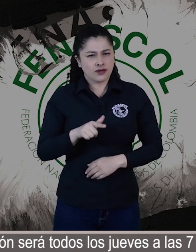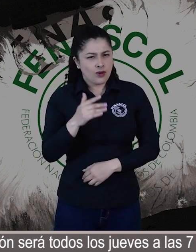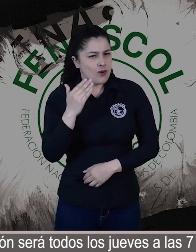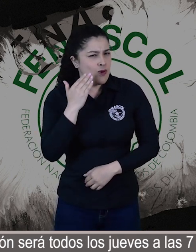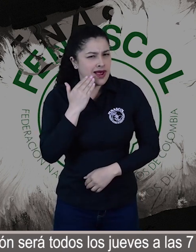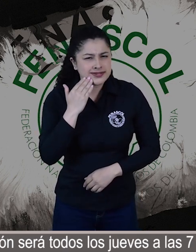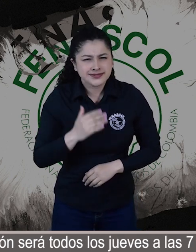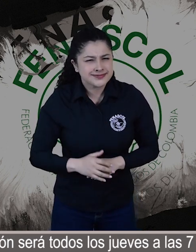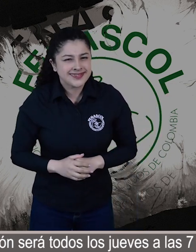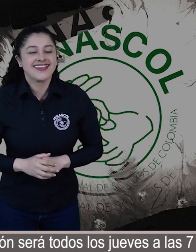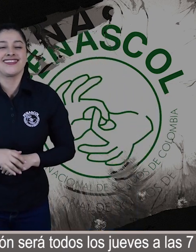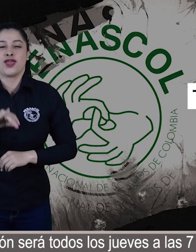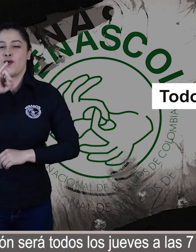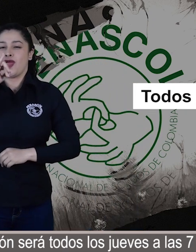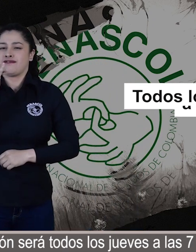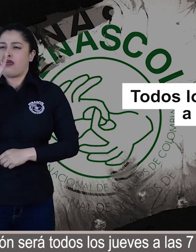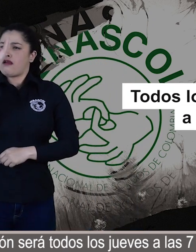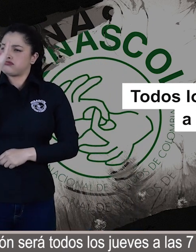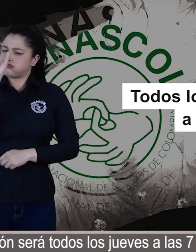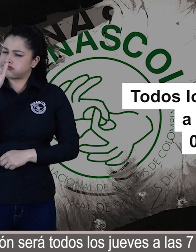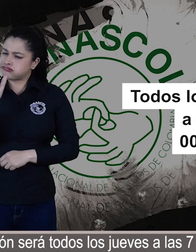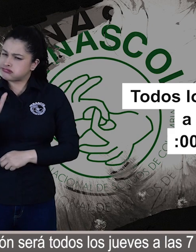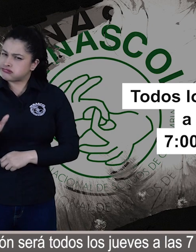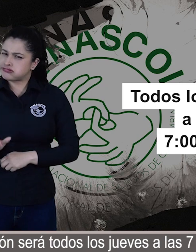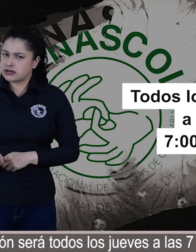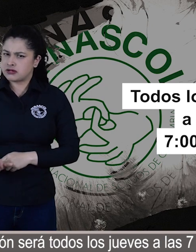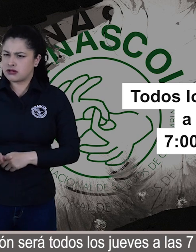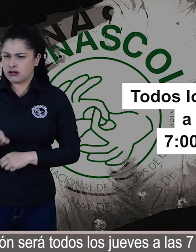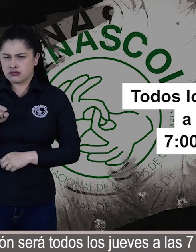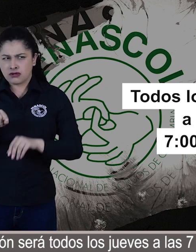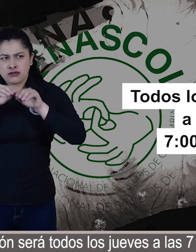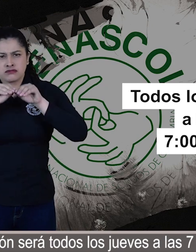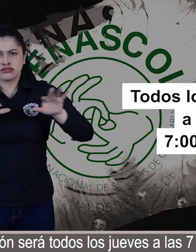transmisión será Todos los jueves A las 7 de la noche